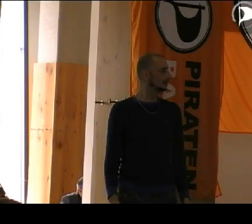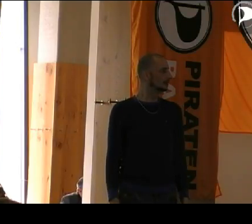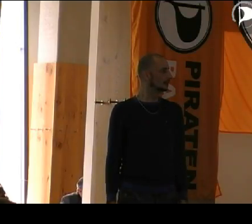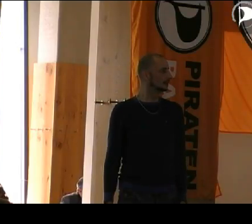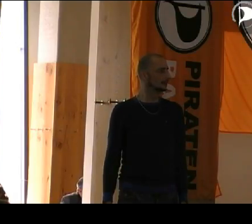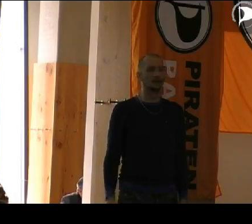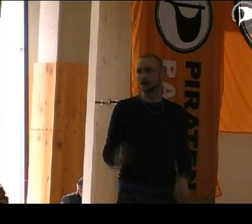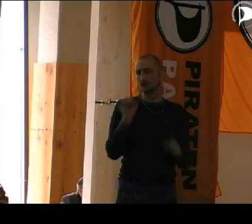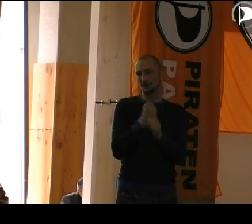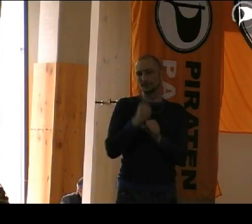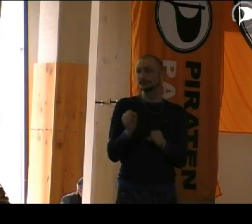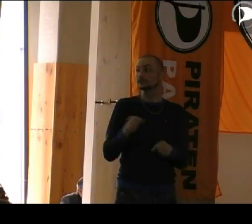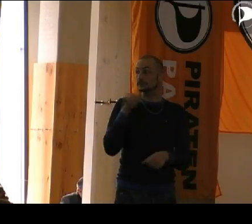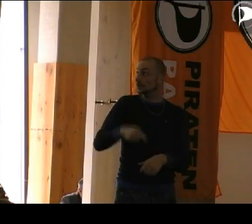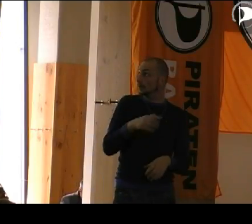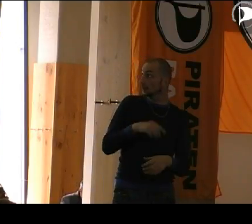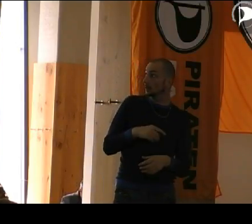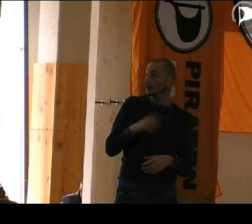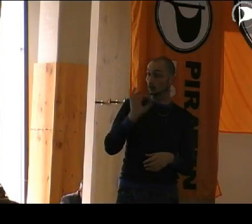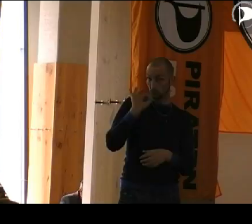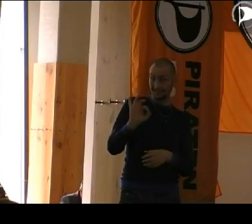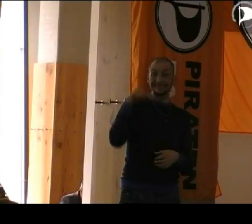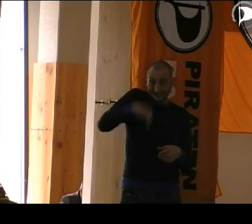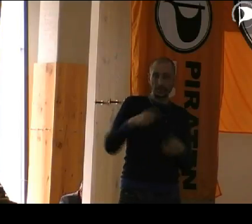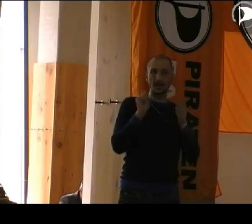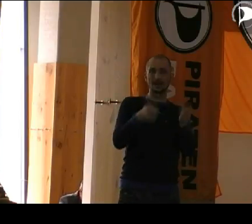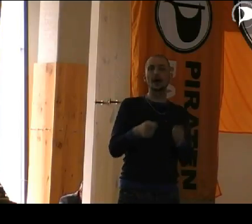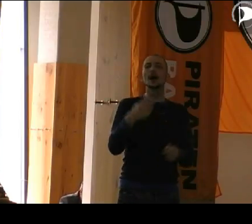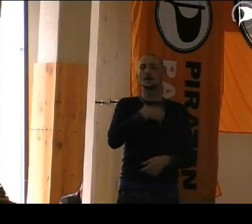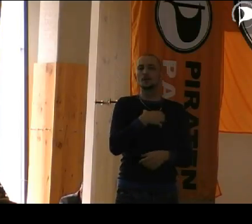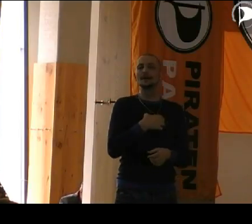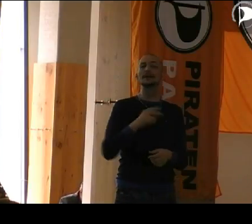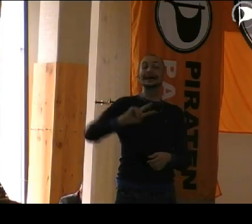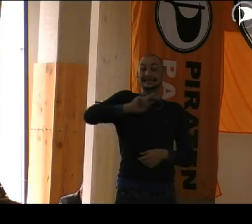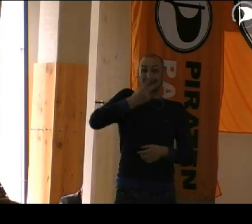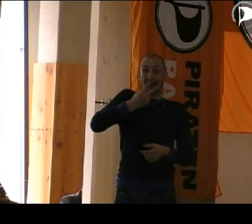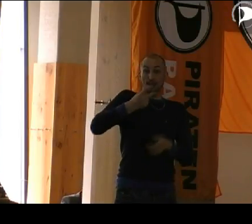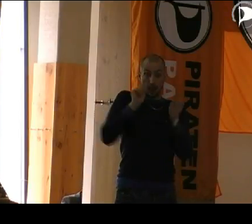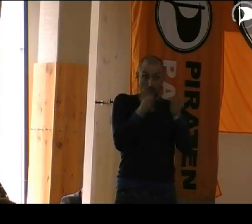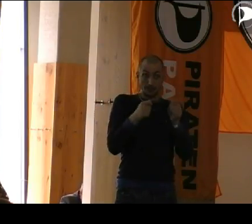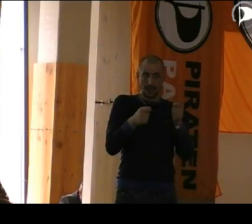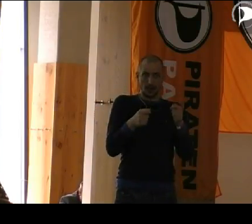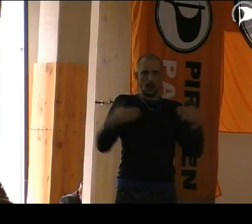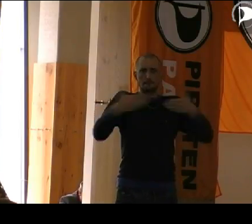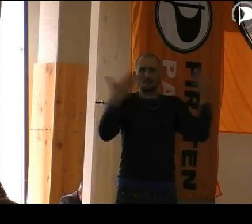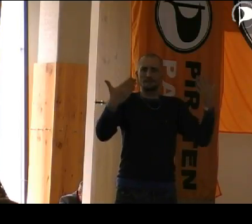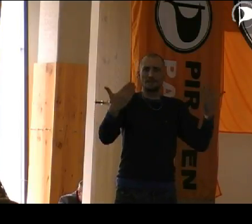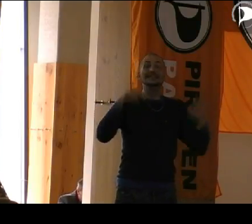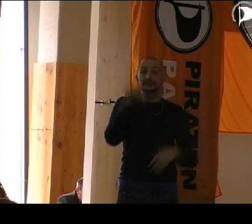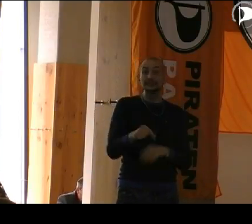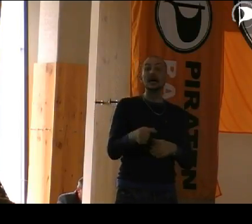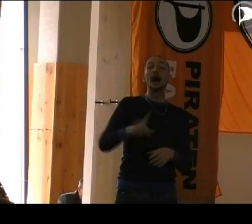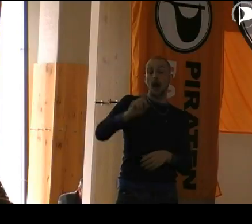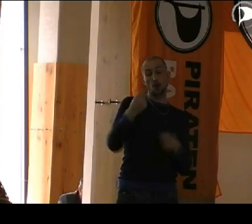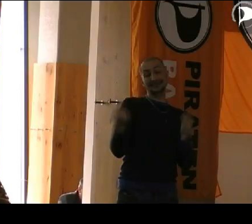gut was wäre die anpassung dieses projekt ja noch einen zweiten konkurrierenden antrag zu diesen das heißt wir müssen auch über den